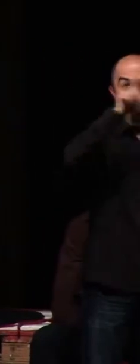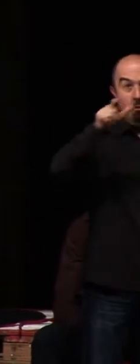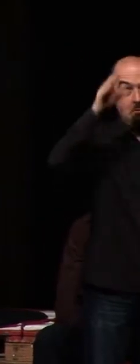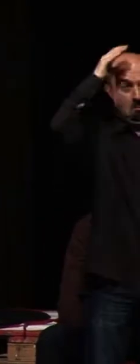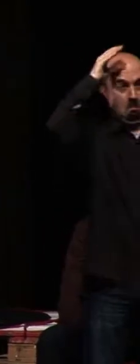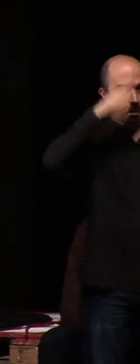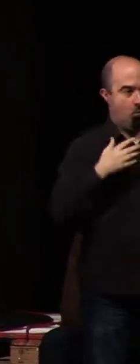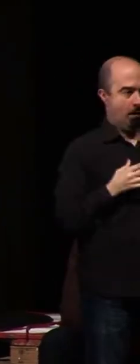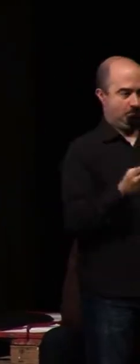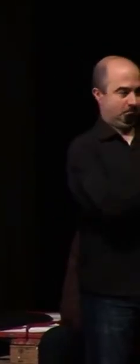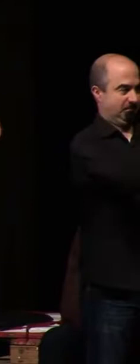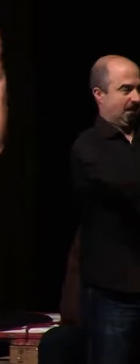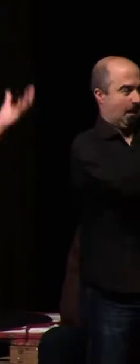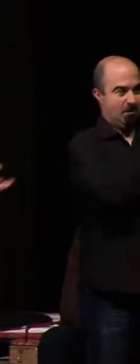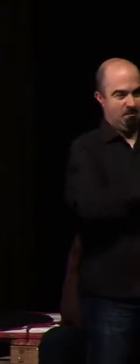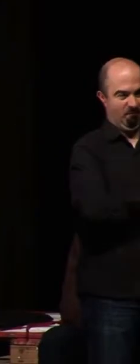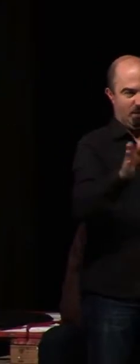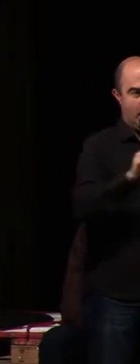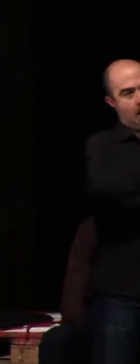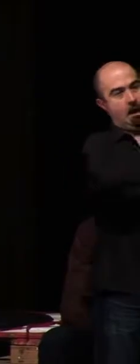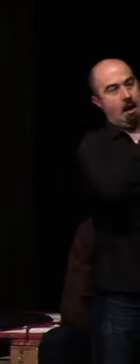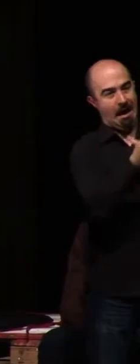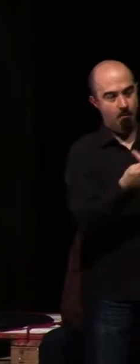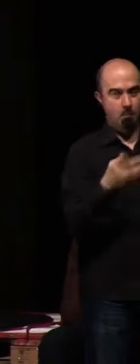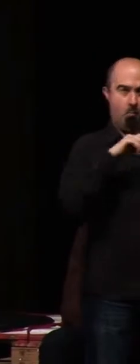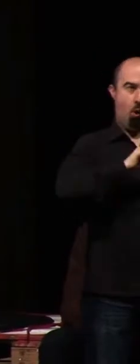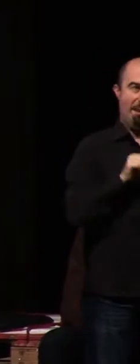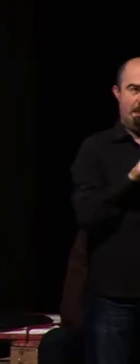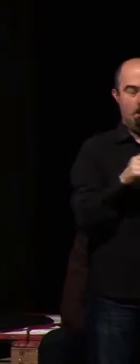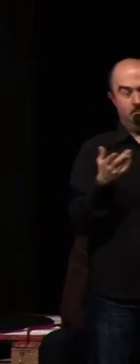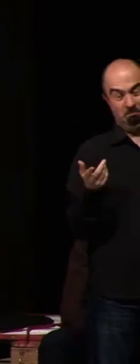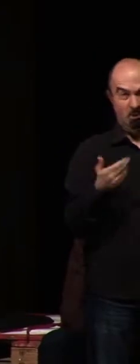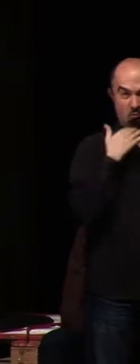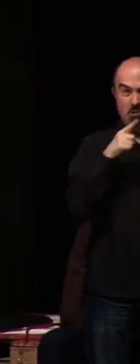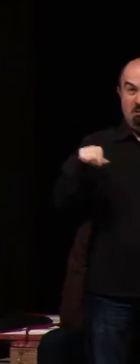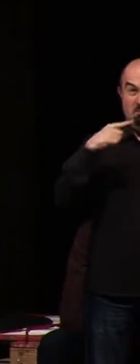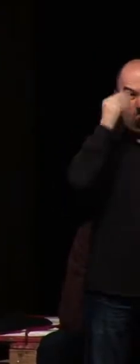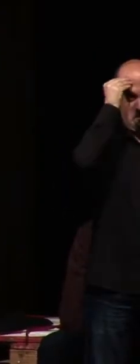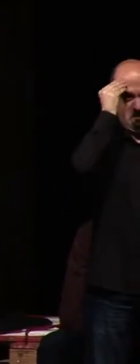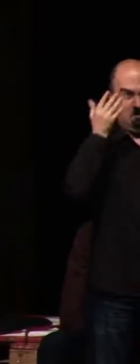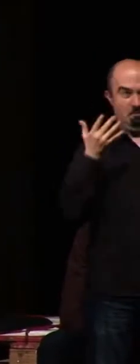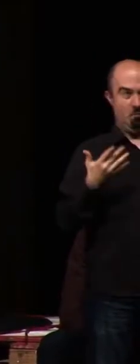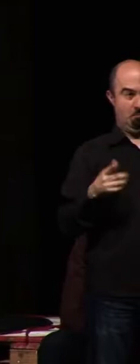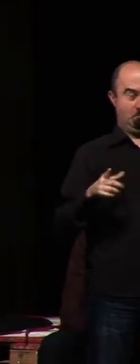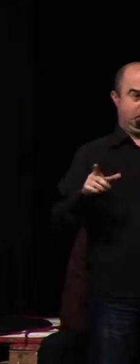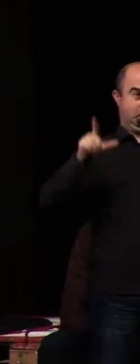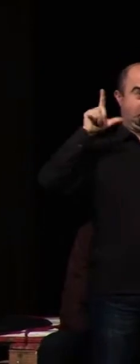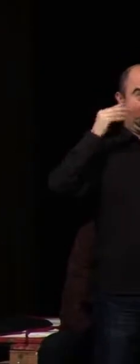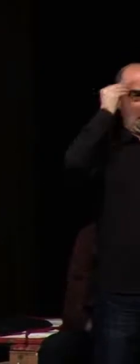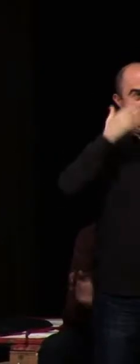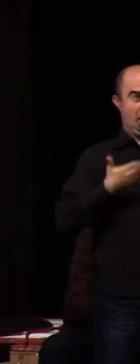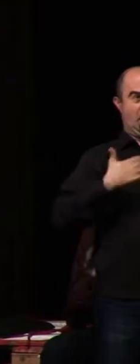molt acabaran amb el capitalisme i aplicaran polítiques transformadores. Això potser hi ha algú amb l'ego molt gran que està